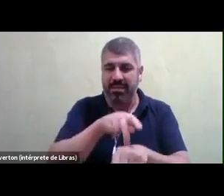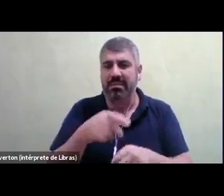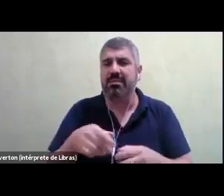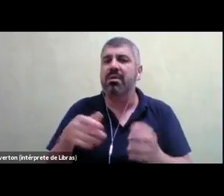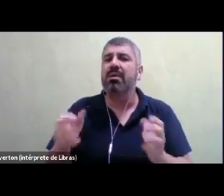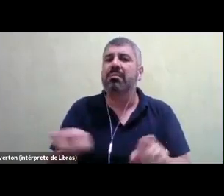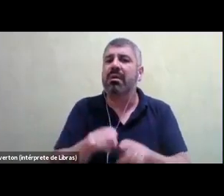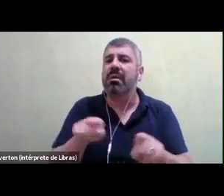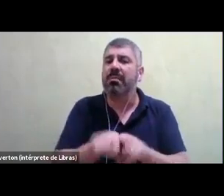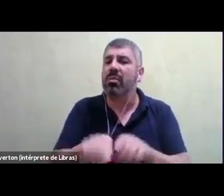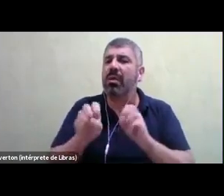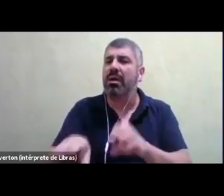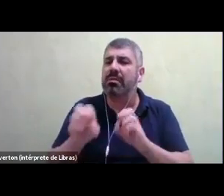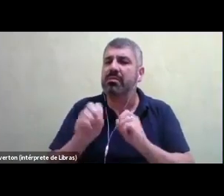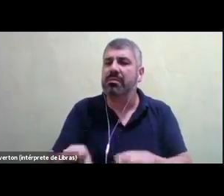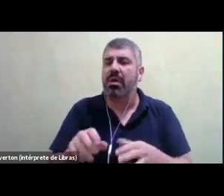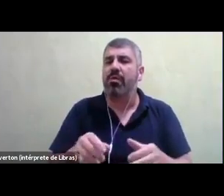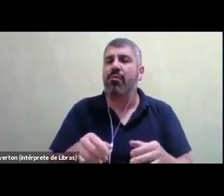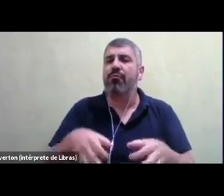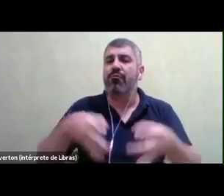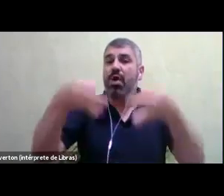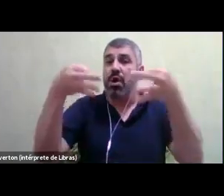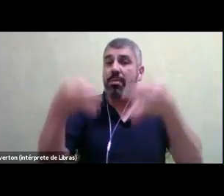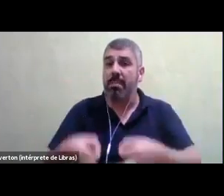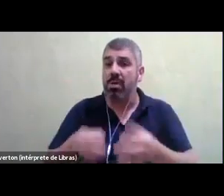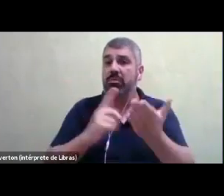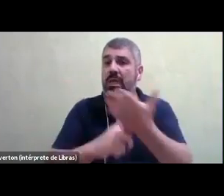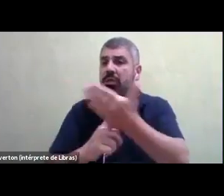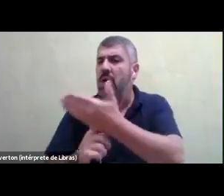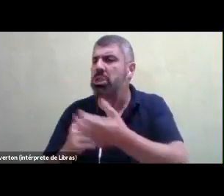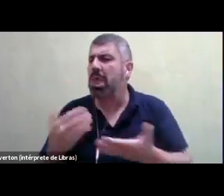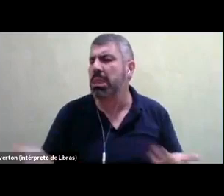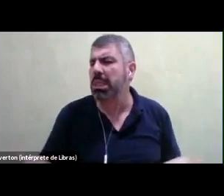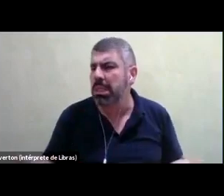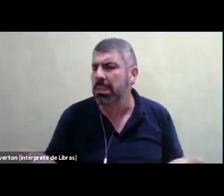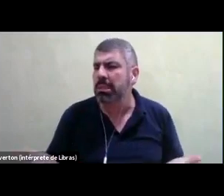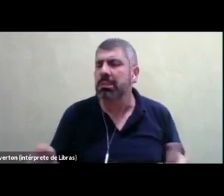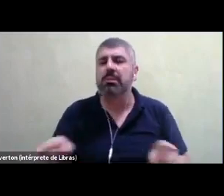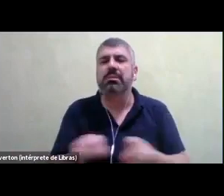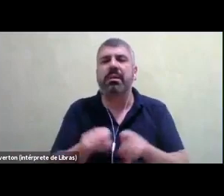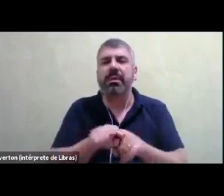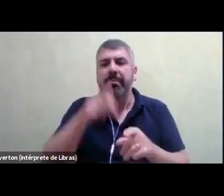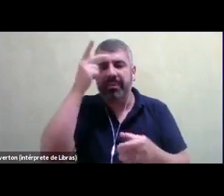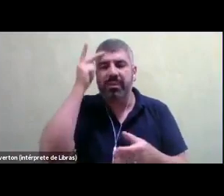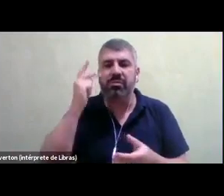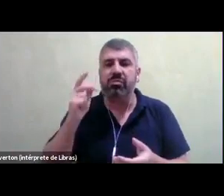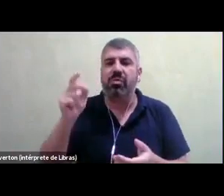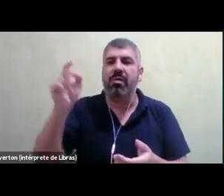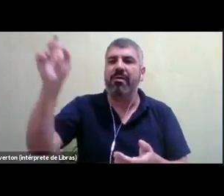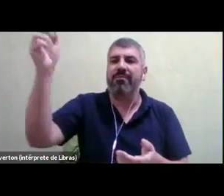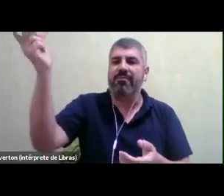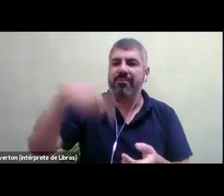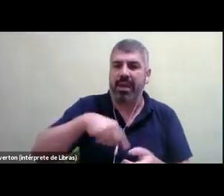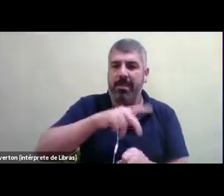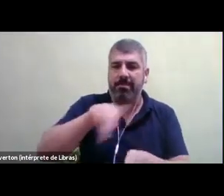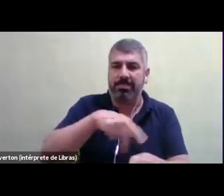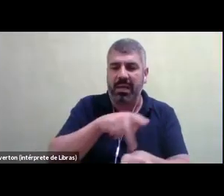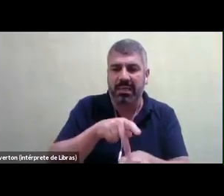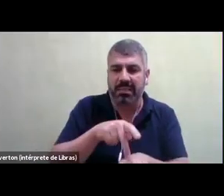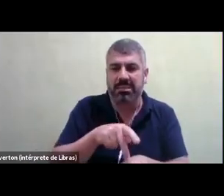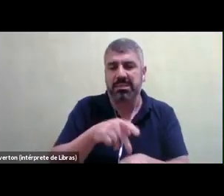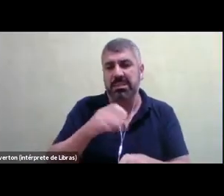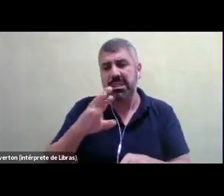tecnológica, a educação bilíngue para migrantes, sejam eles de crise ou não, que eu acabei